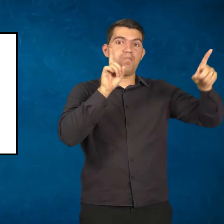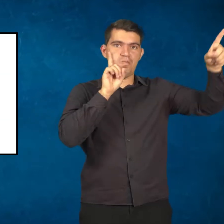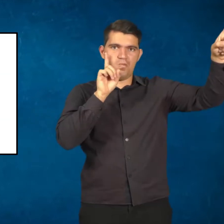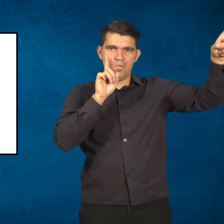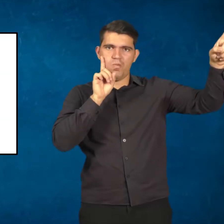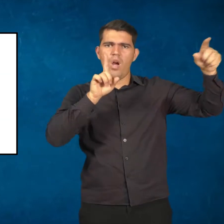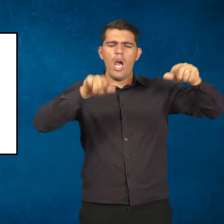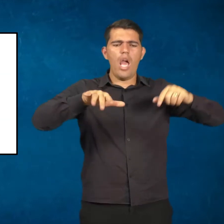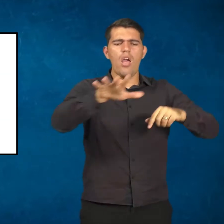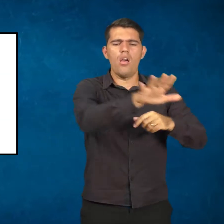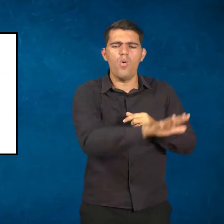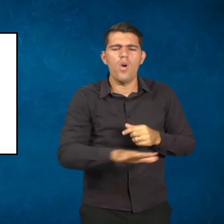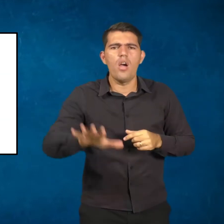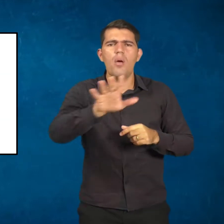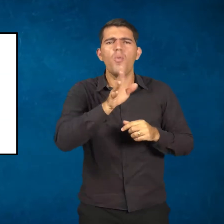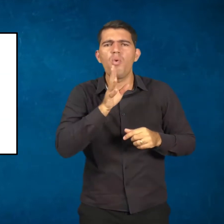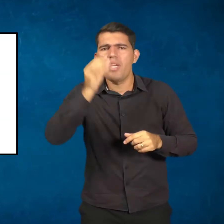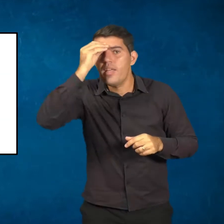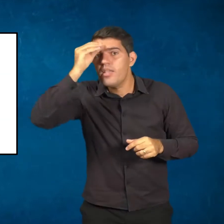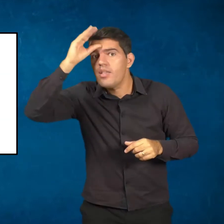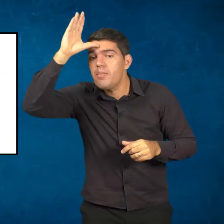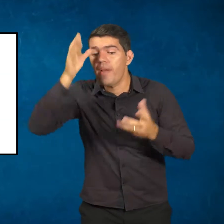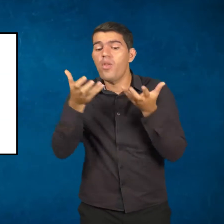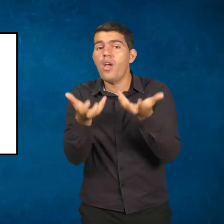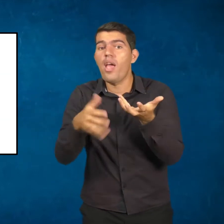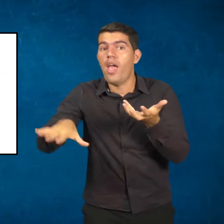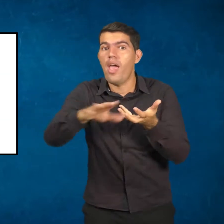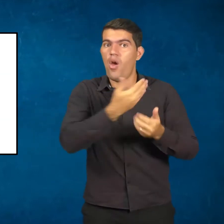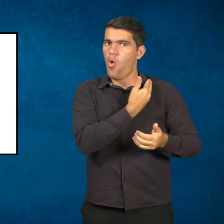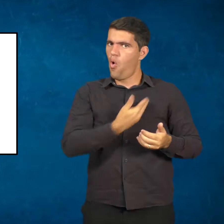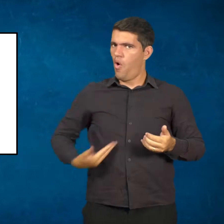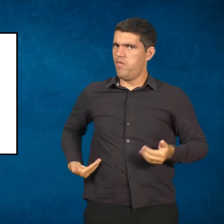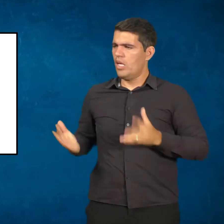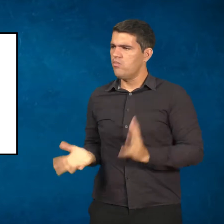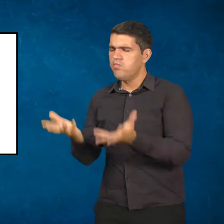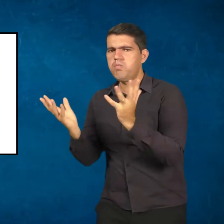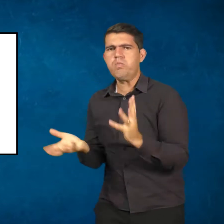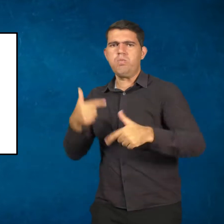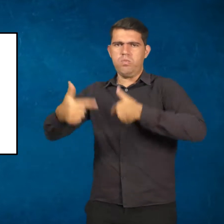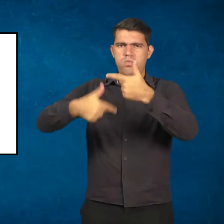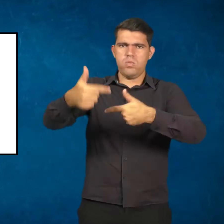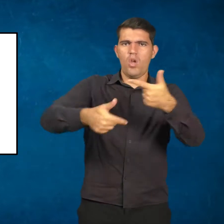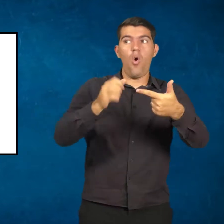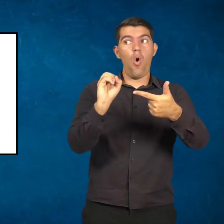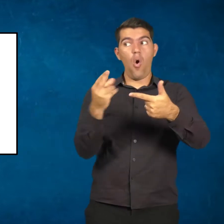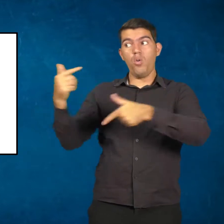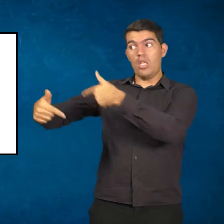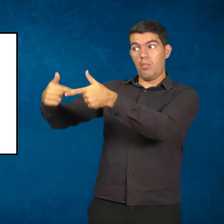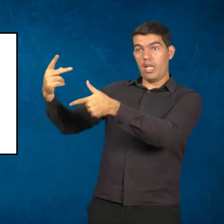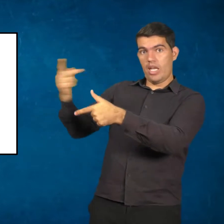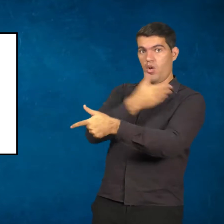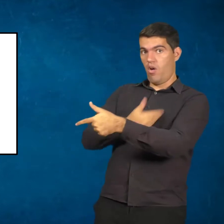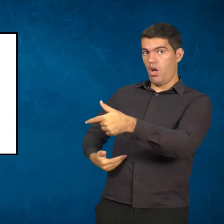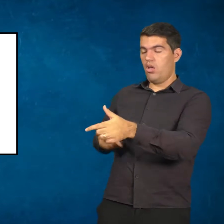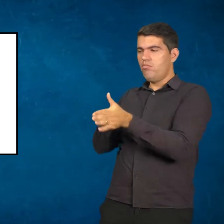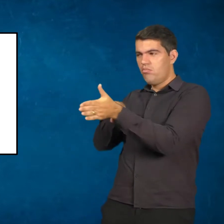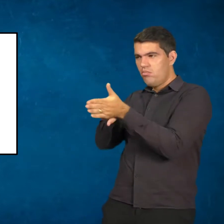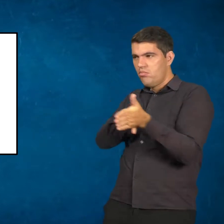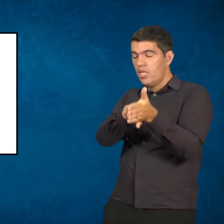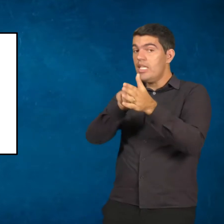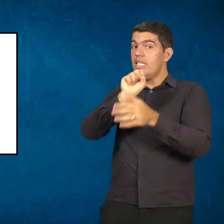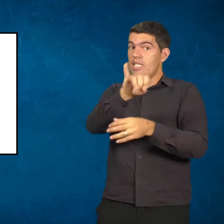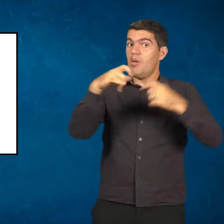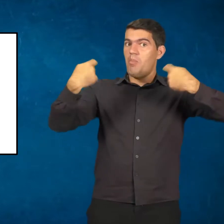do conhecimento que busca ao mesmo tempo colocar o governo em ação e ou analisar essa ação e, quando